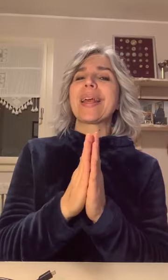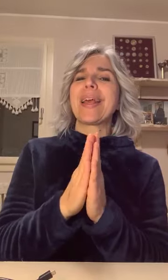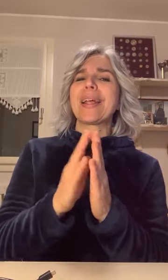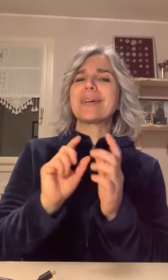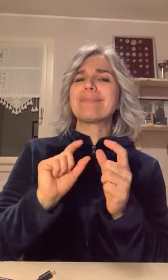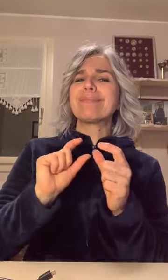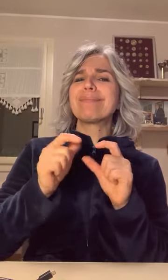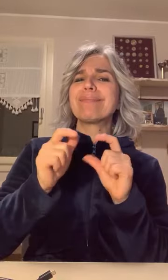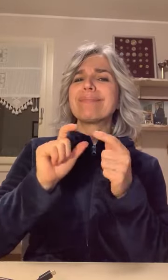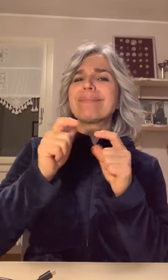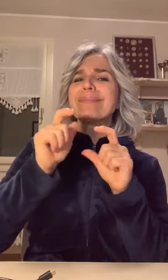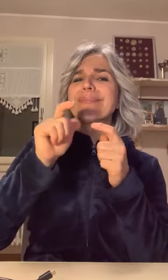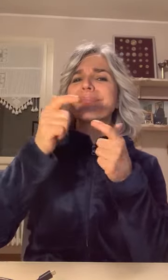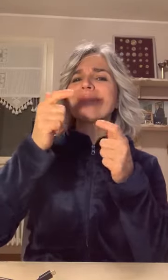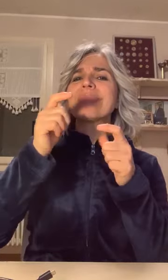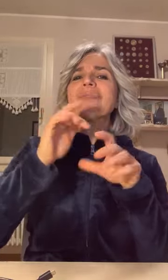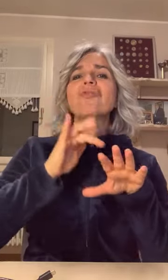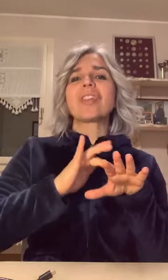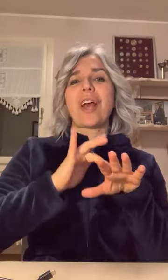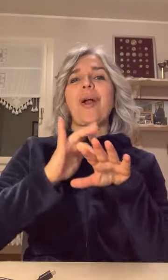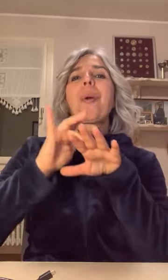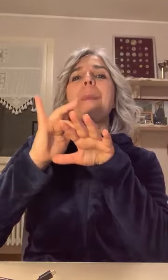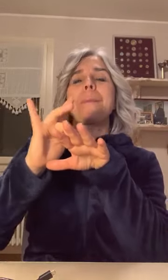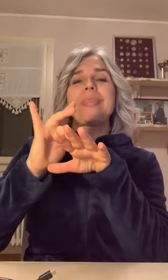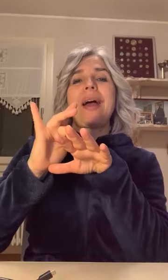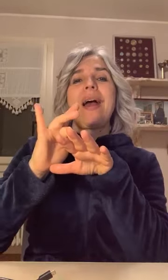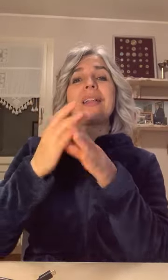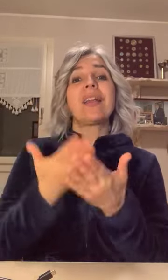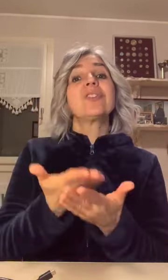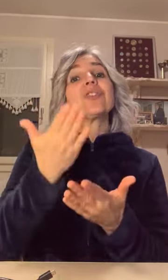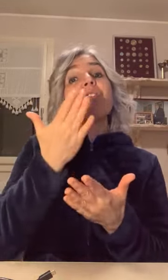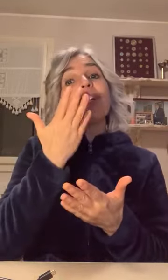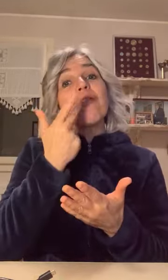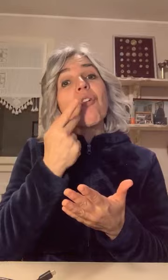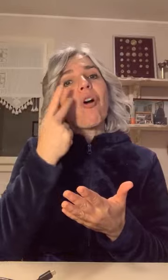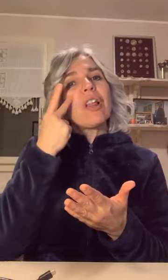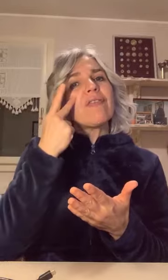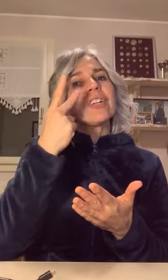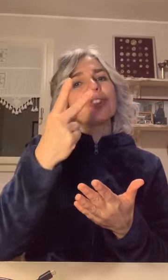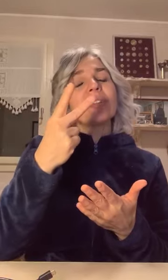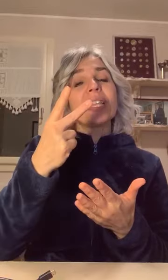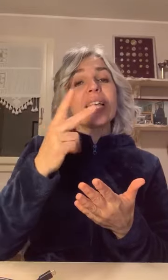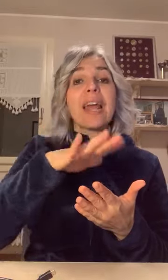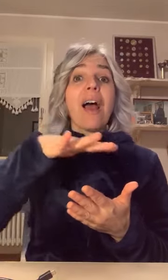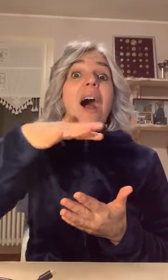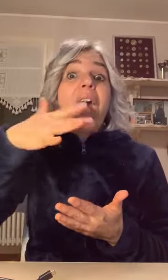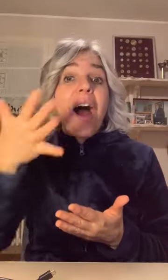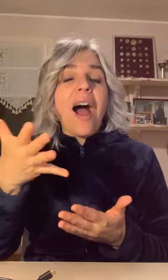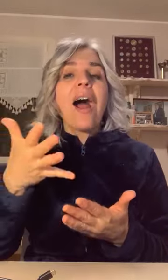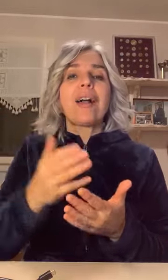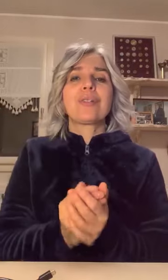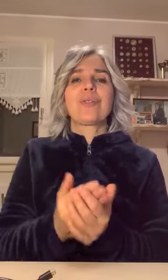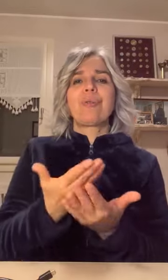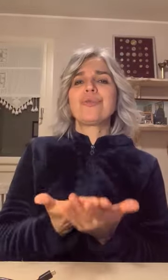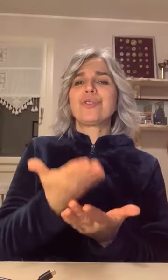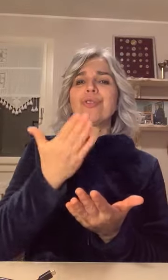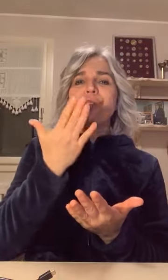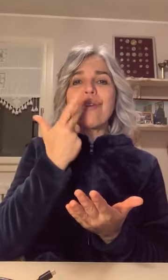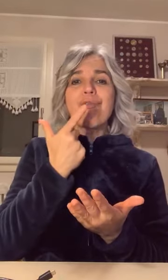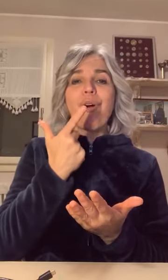cose dall'alto e dove il Signore vuole portarci. Il Signore non vuole farci vedere le cose come noi le vediamo a vista umana, Lui vuole